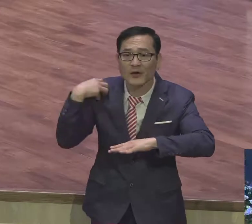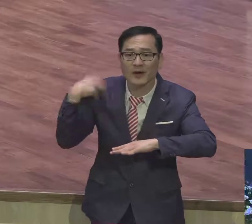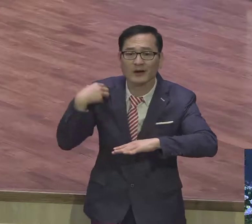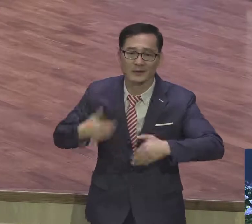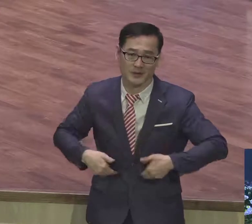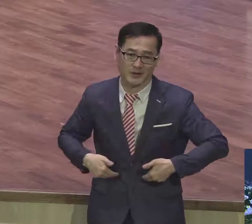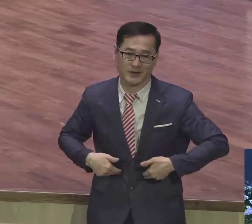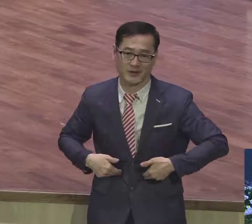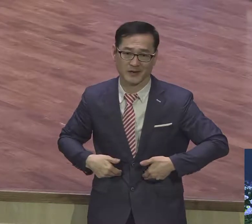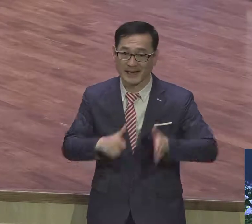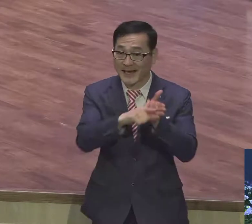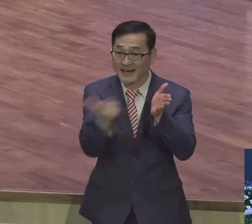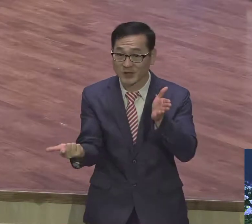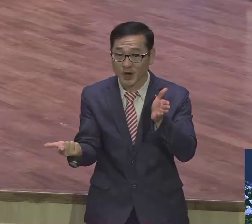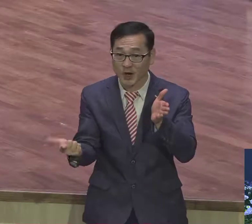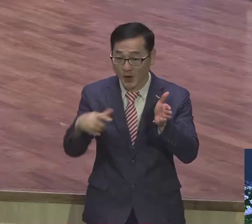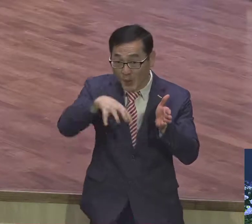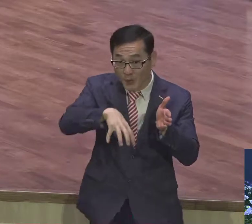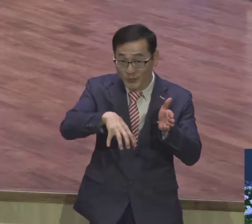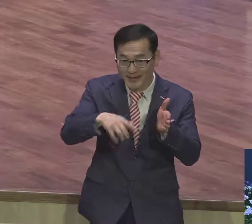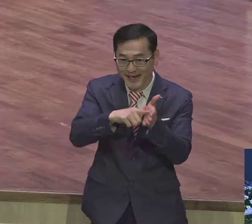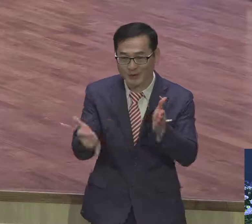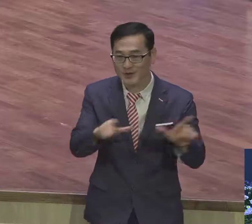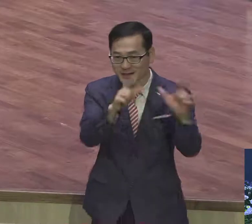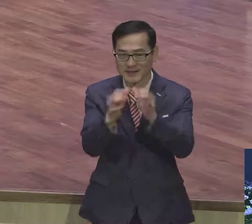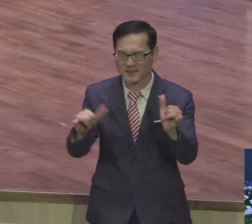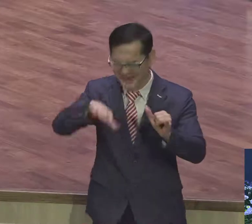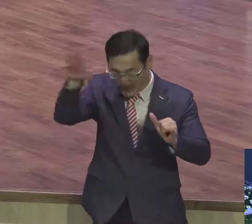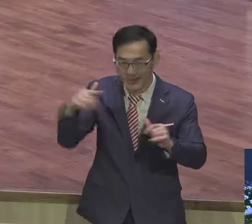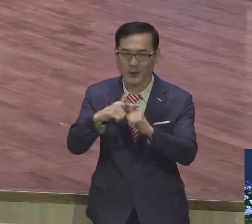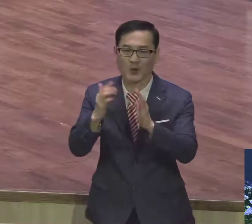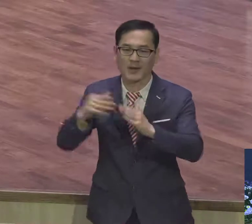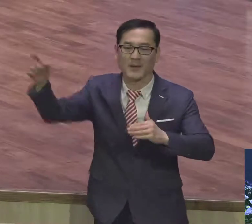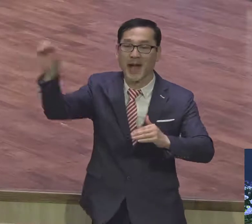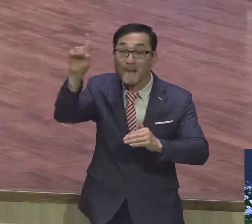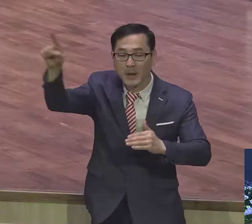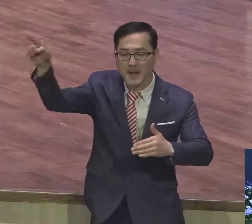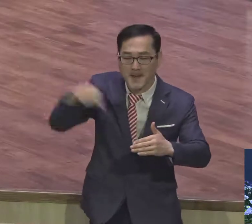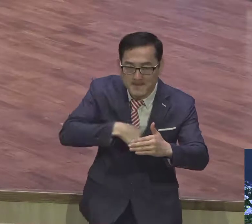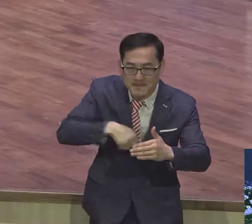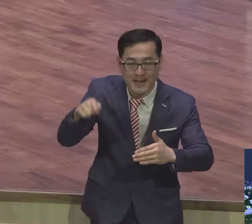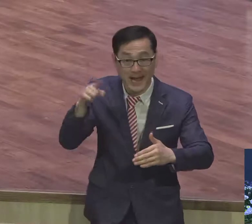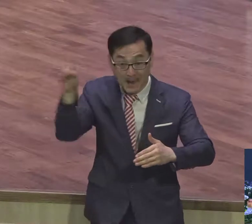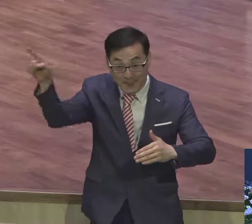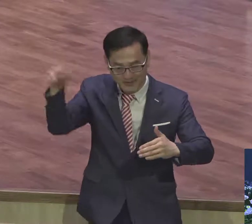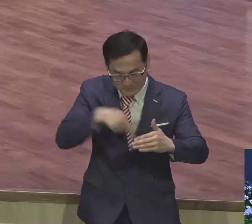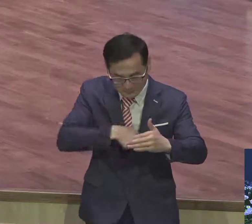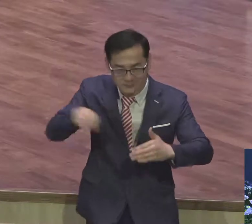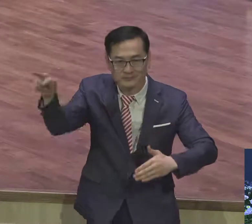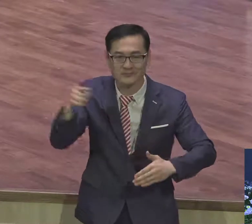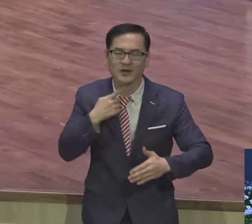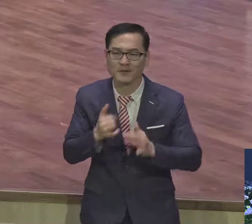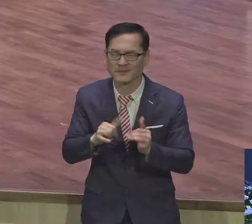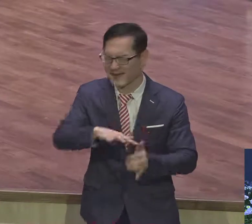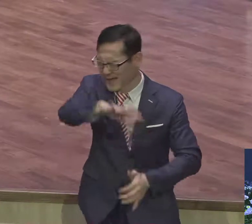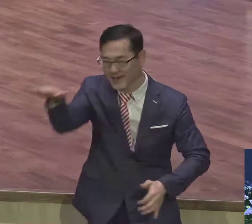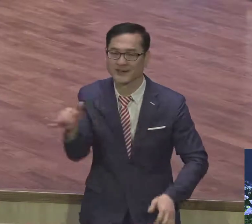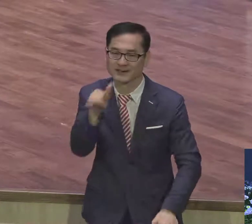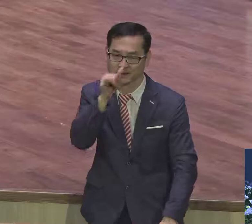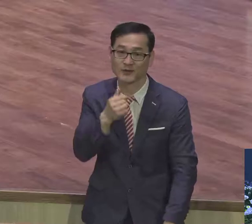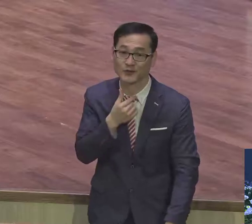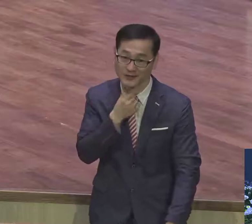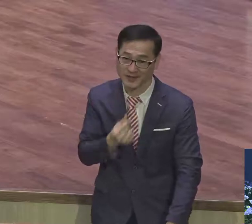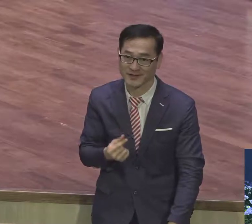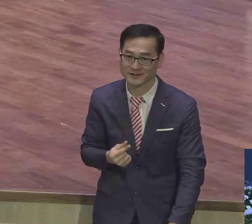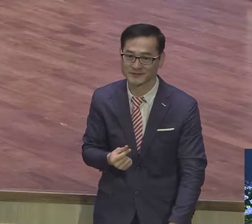영원교회에 한 번을 거쳐가야 돼요. 그래서 우리 효잔치를 하고 그래서 다민족 페스티발하고